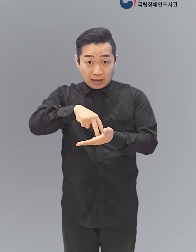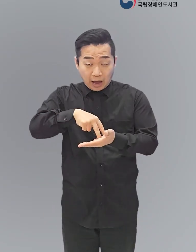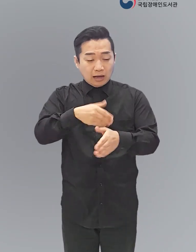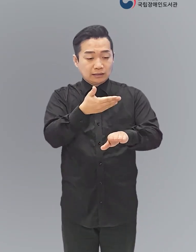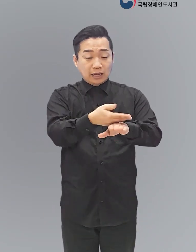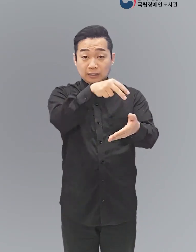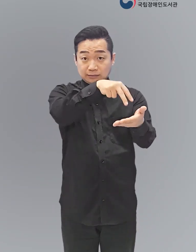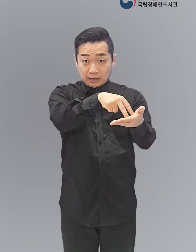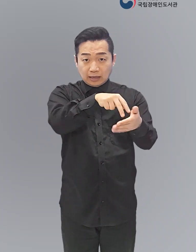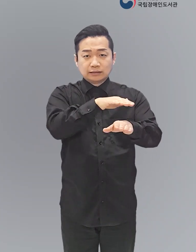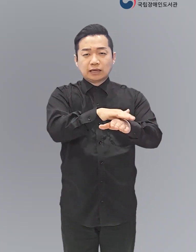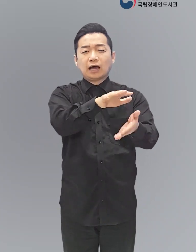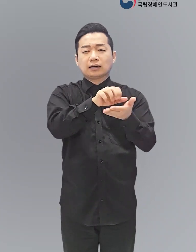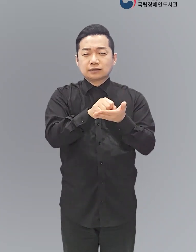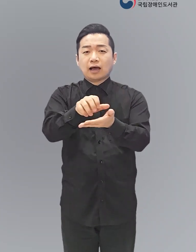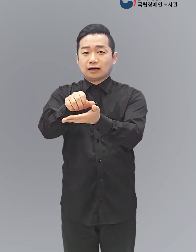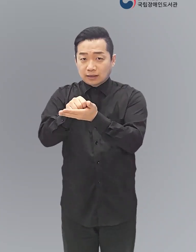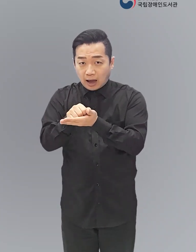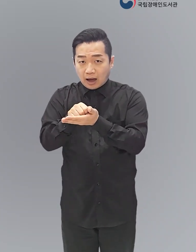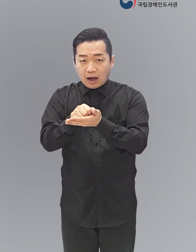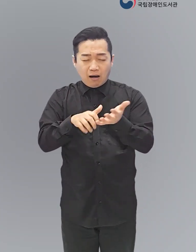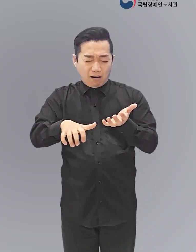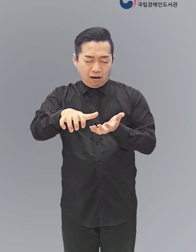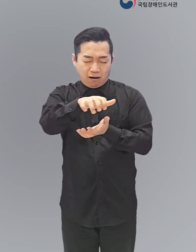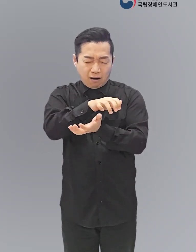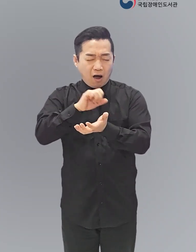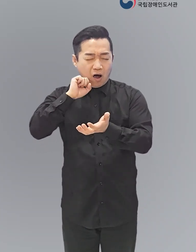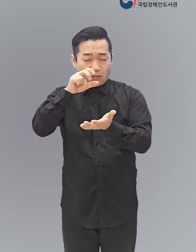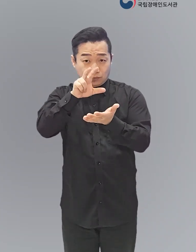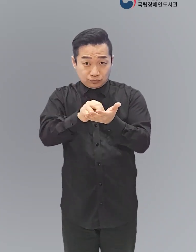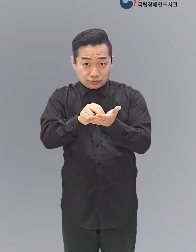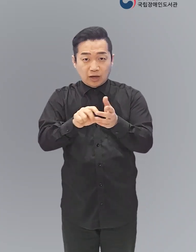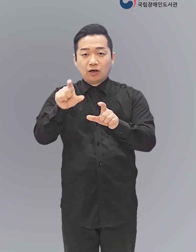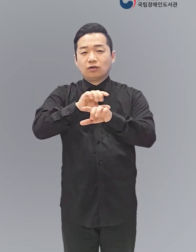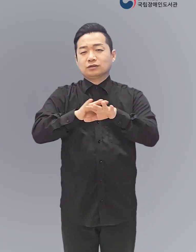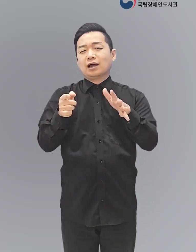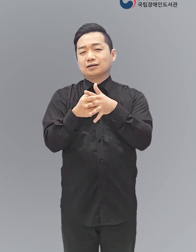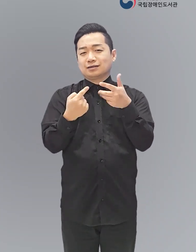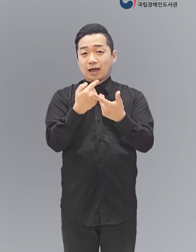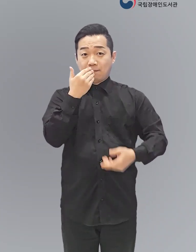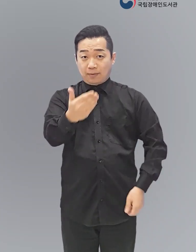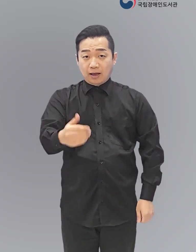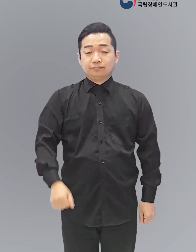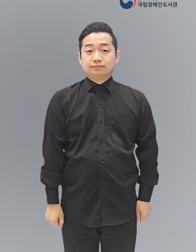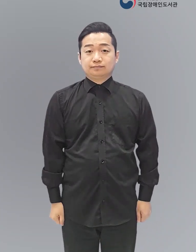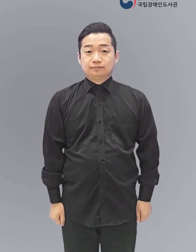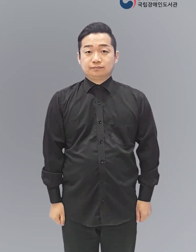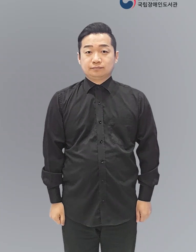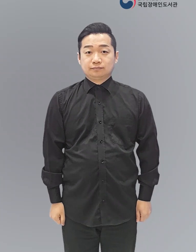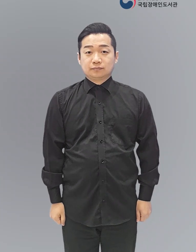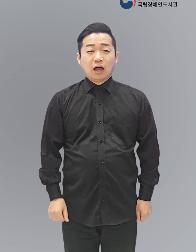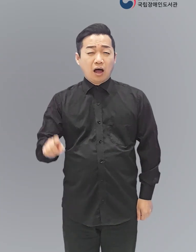당신의 기존 입장과 다른 관점을 잘 받아들일수록 복잡한 논점을 더 잘 이해할 수 있다.